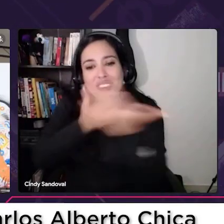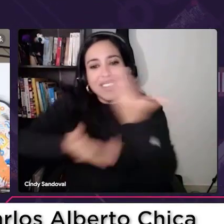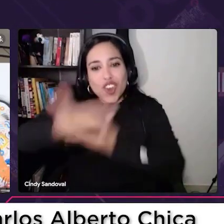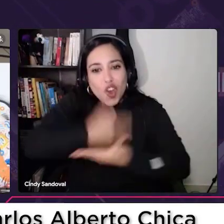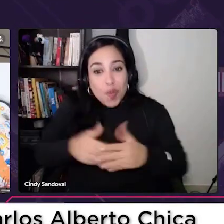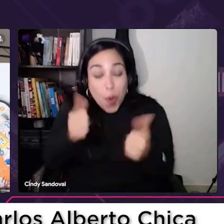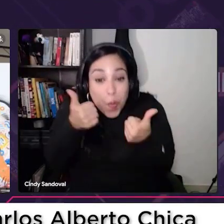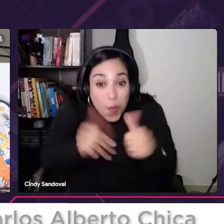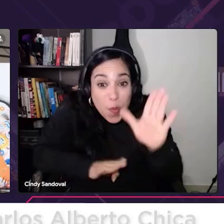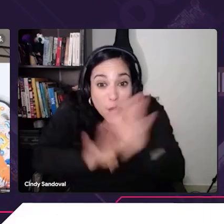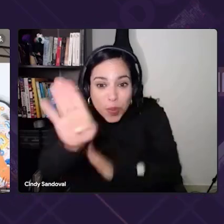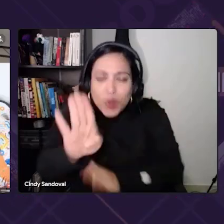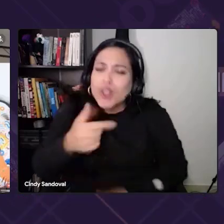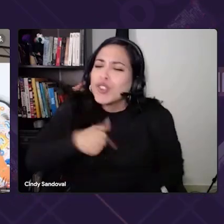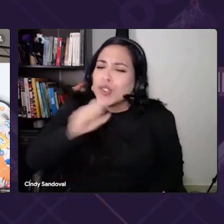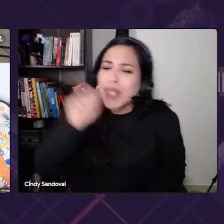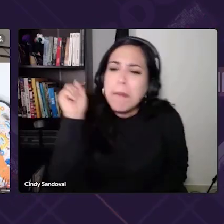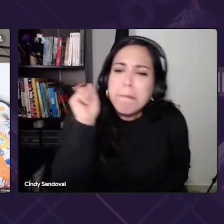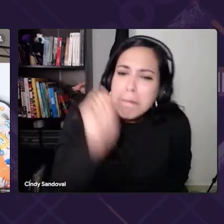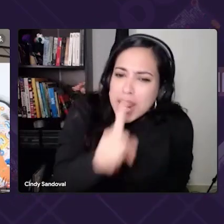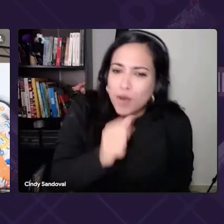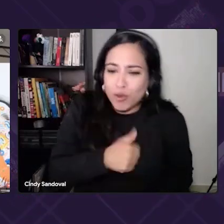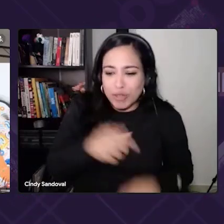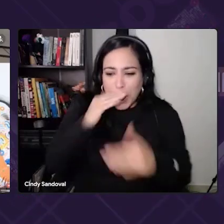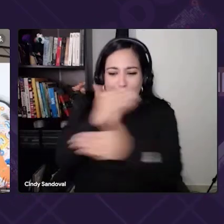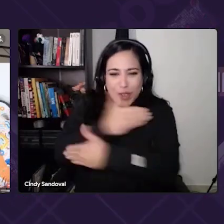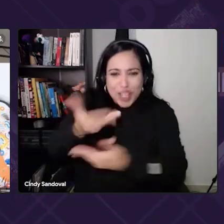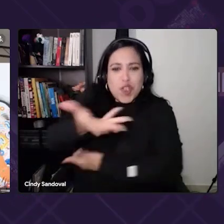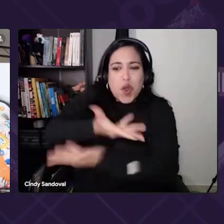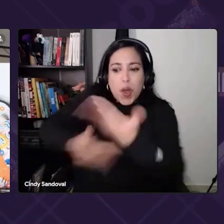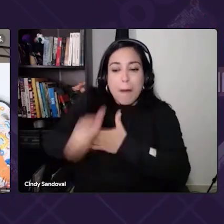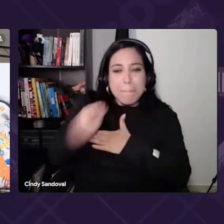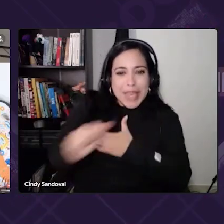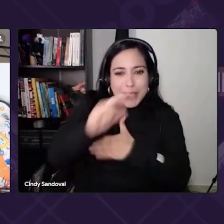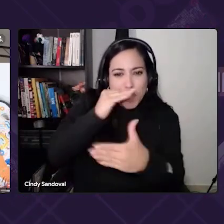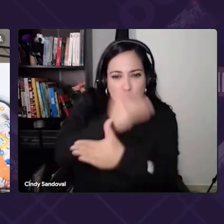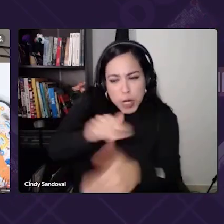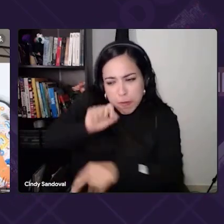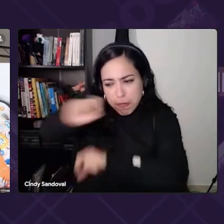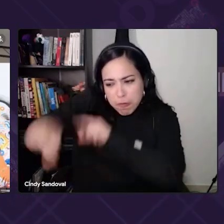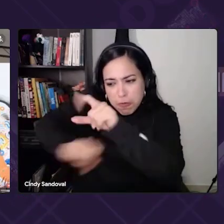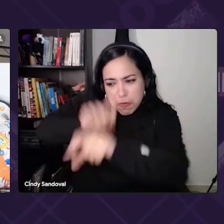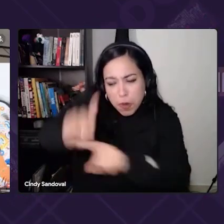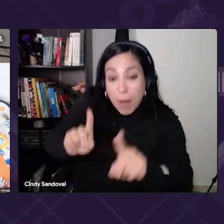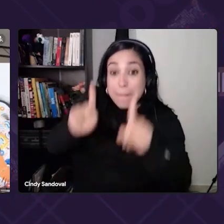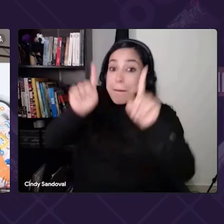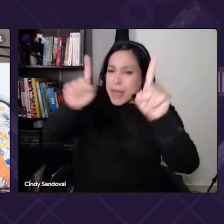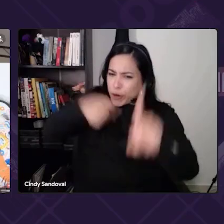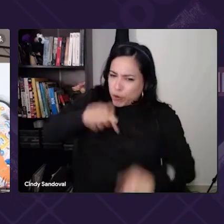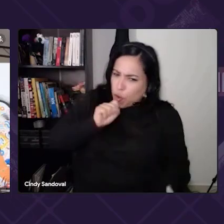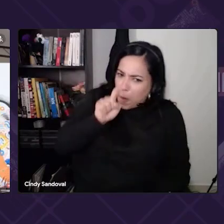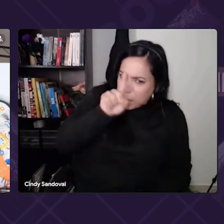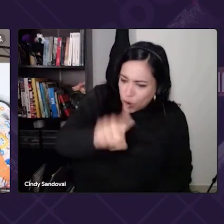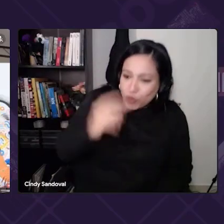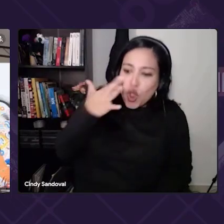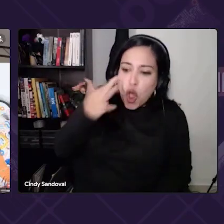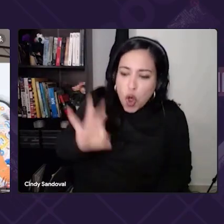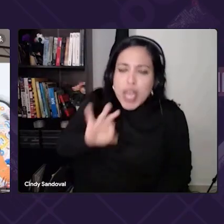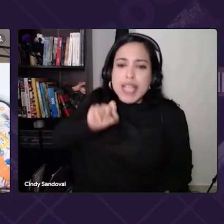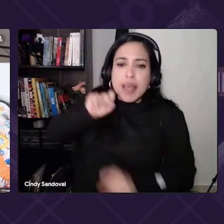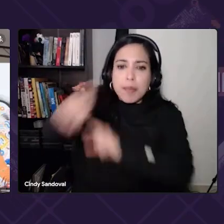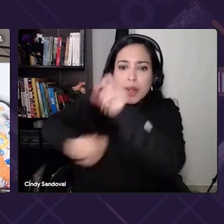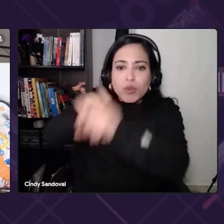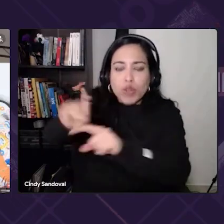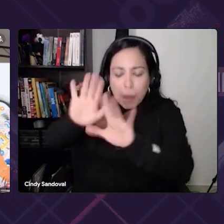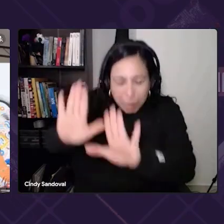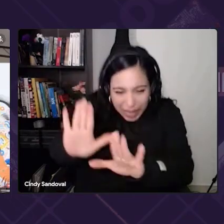tú el tipo de participación que un niño o una niña sorda pueda tener en ese